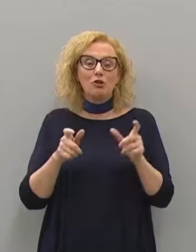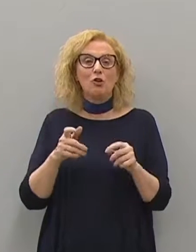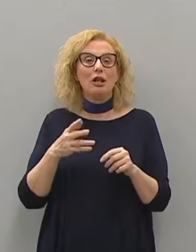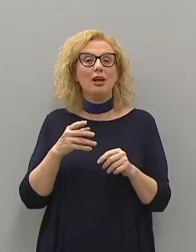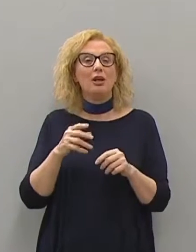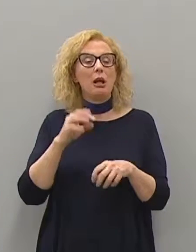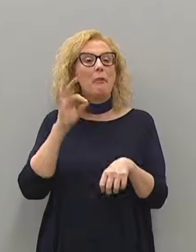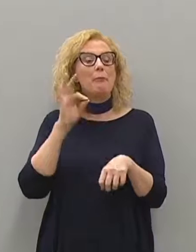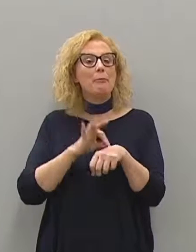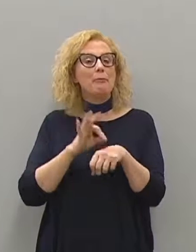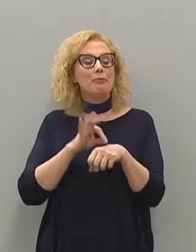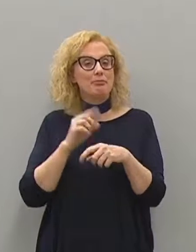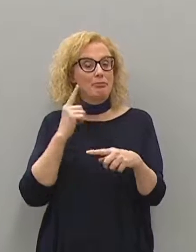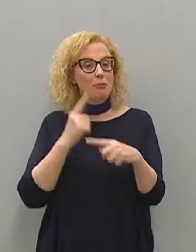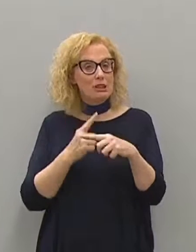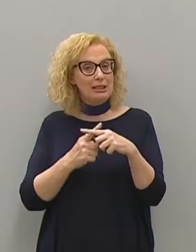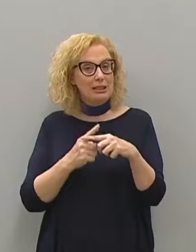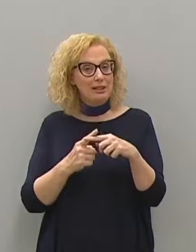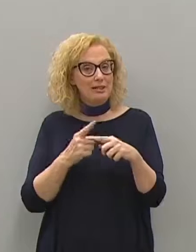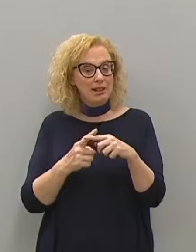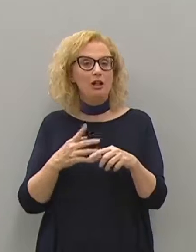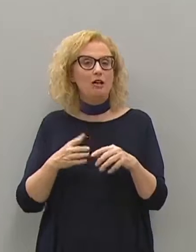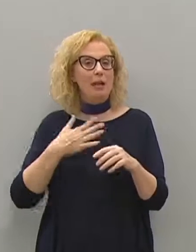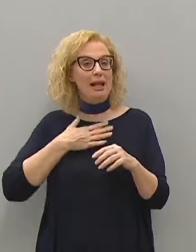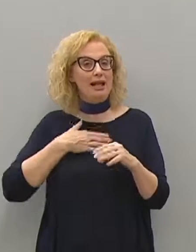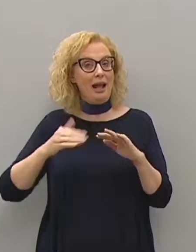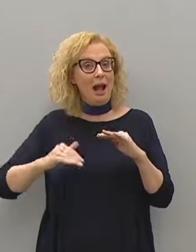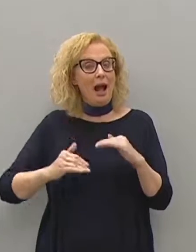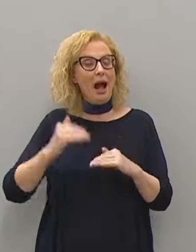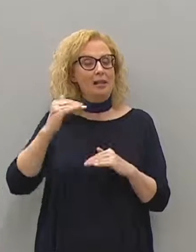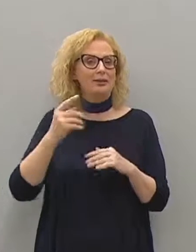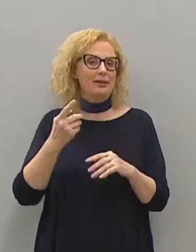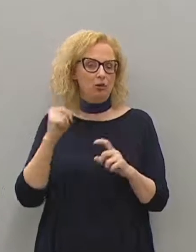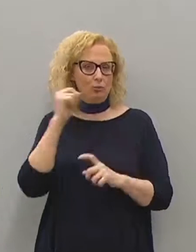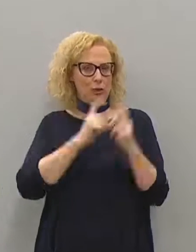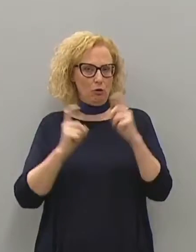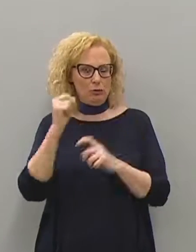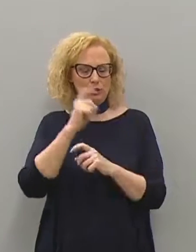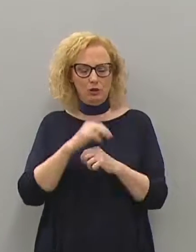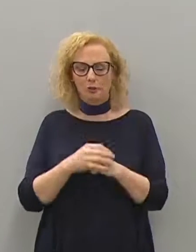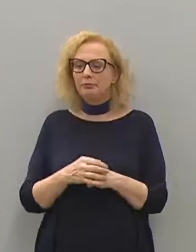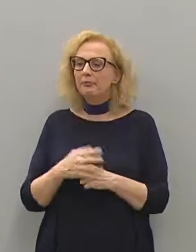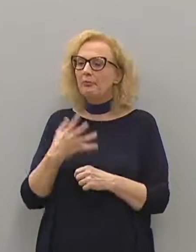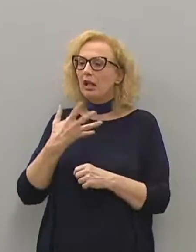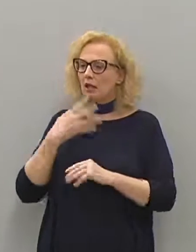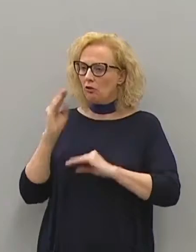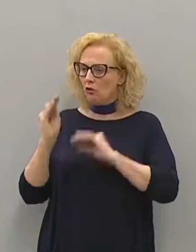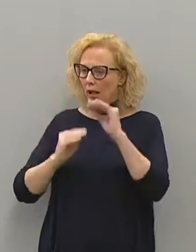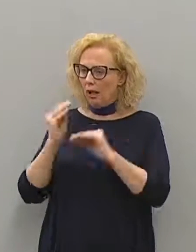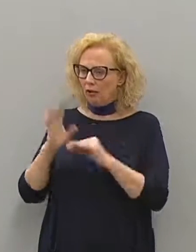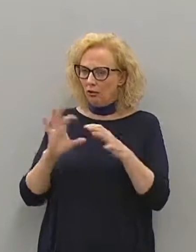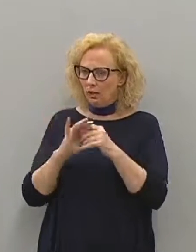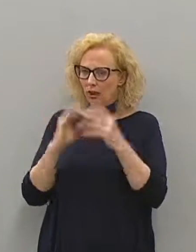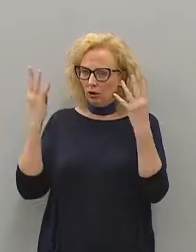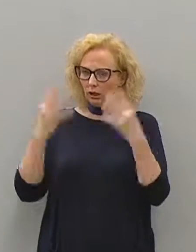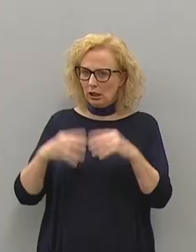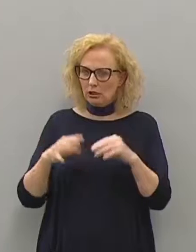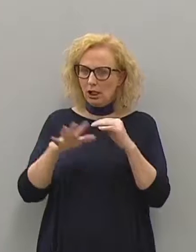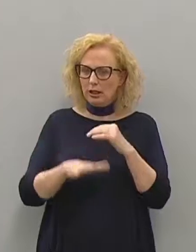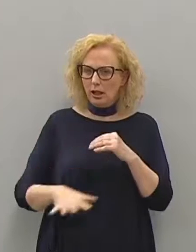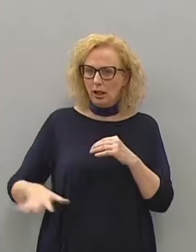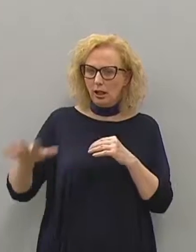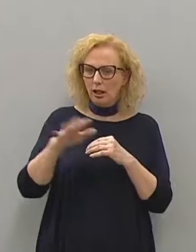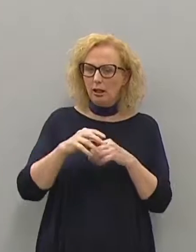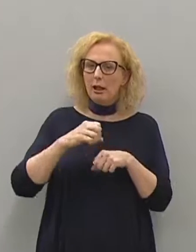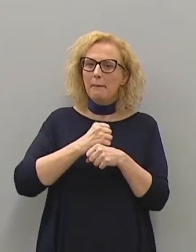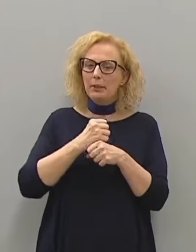ecco presidente deve aggiungere qualcosa su questo tema c'è anche una domanda che riguarda l'organizzazione della medicina territoriale in